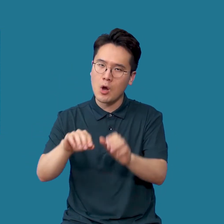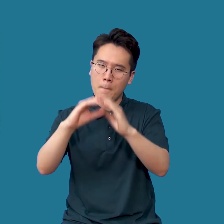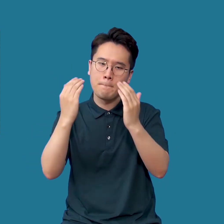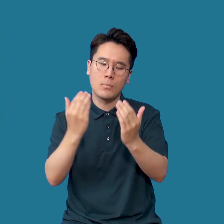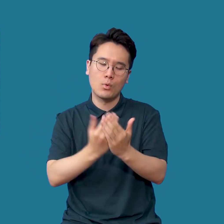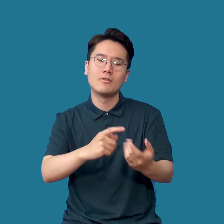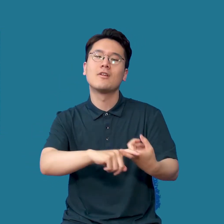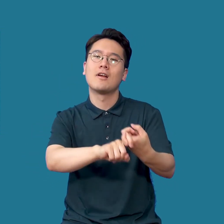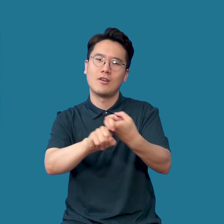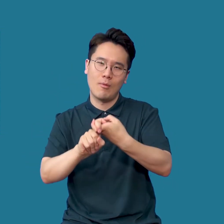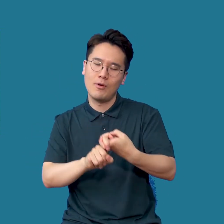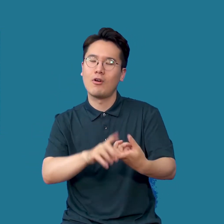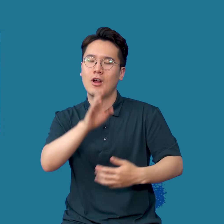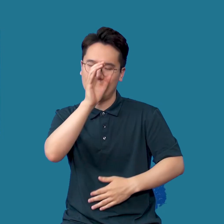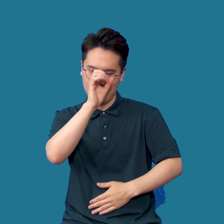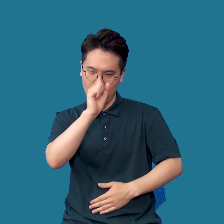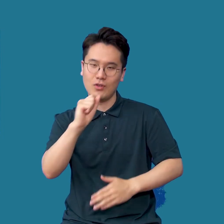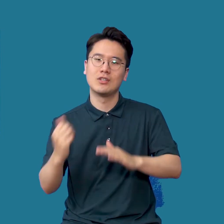그런 의미입니다.